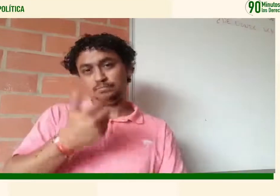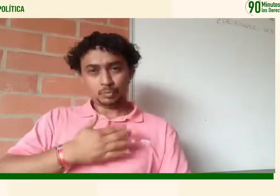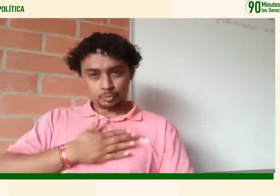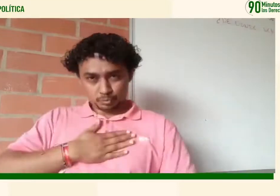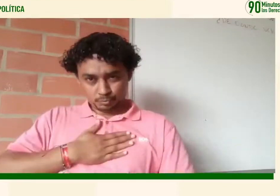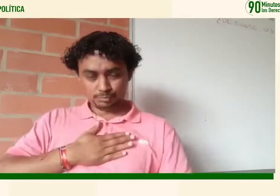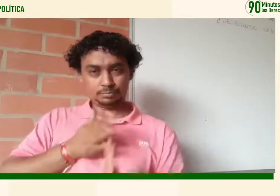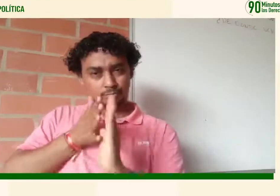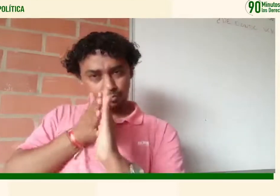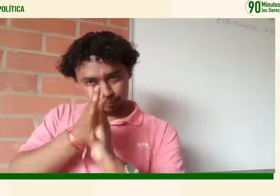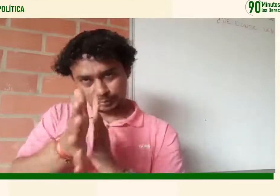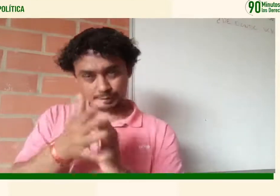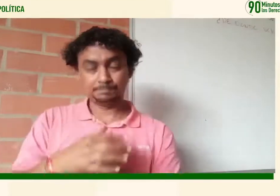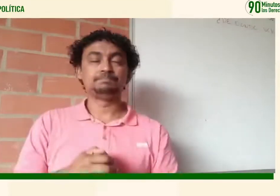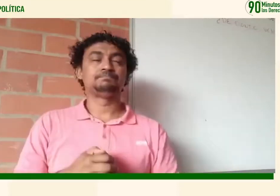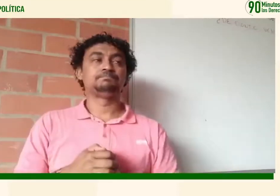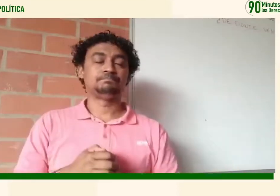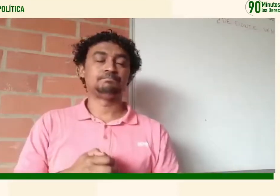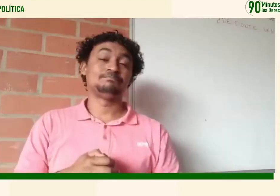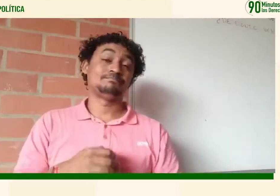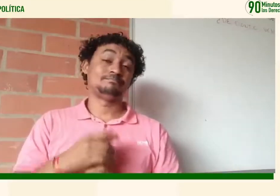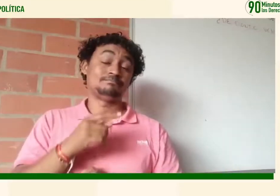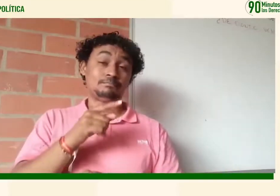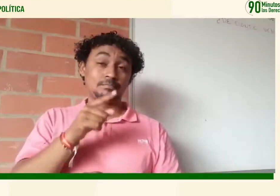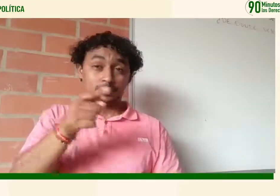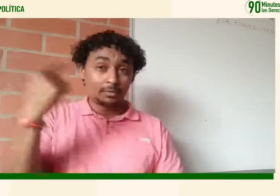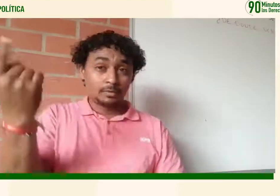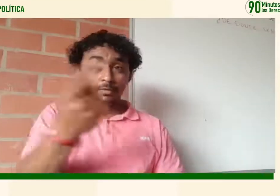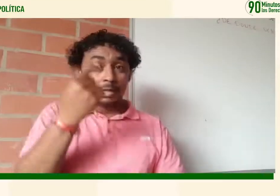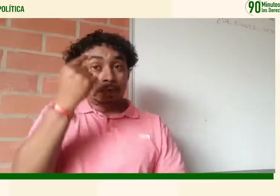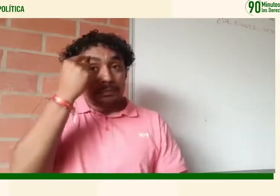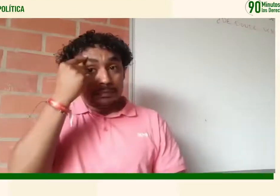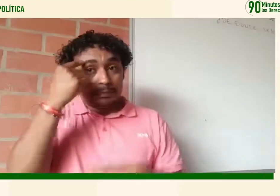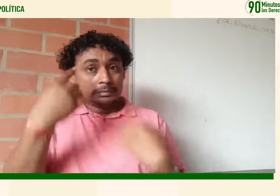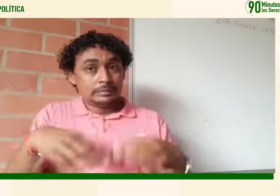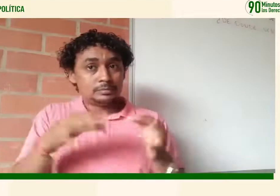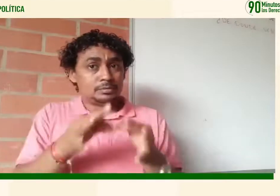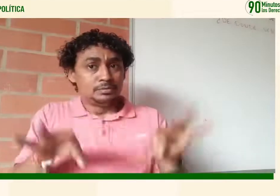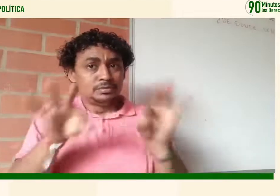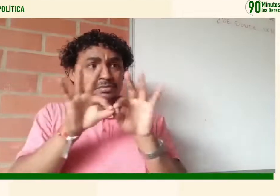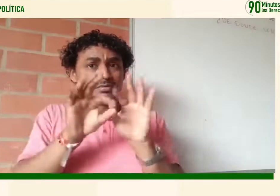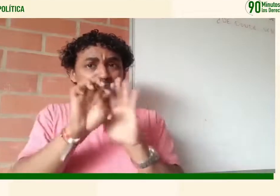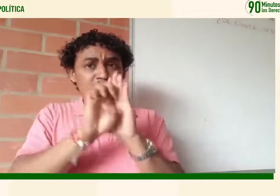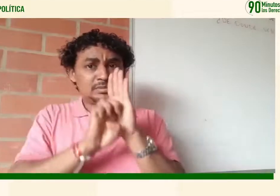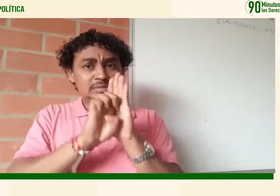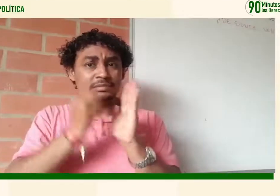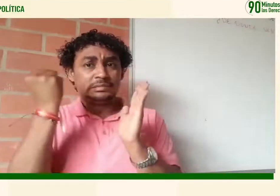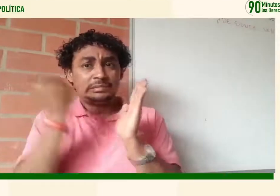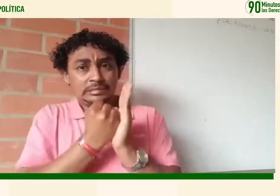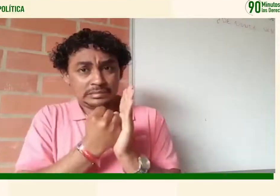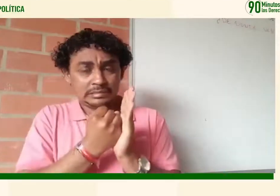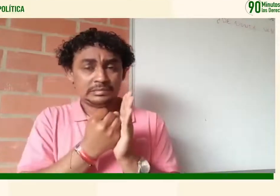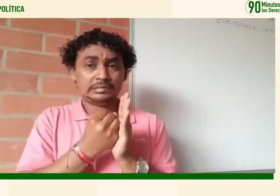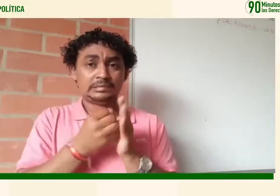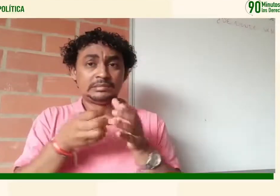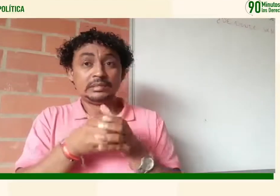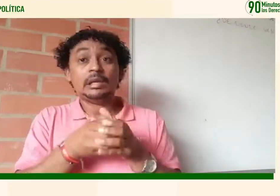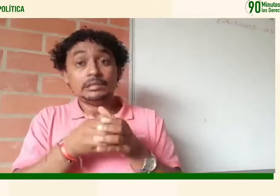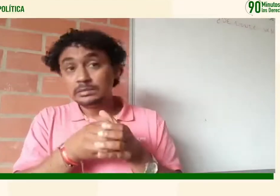mi opinión quiero contarles lo siguiente la gran mayoría piensa que es importante que los estatutos definan